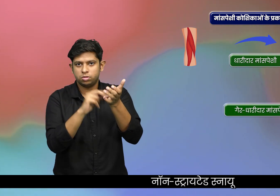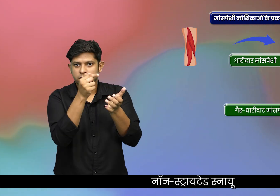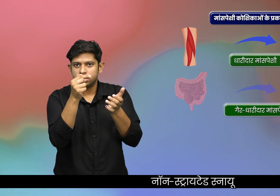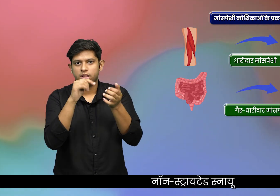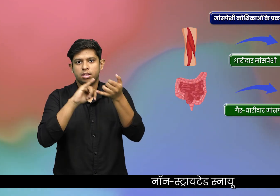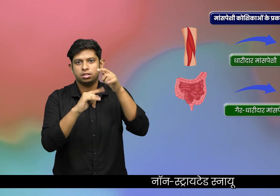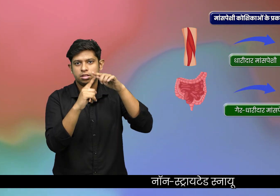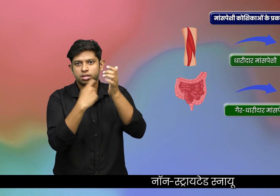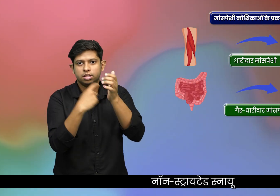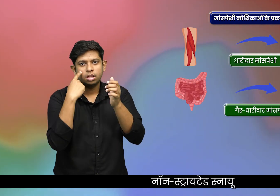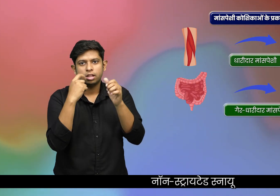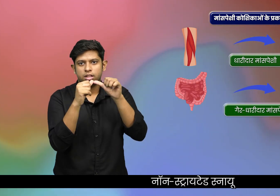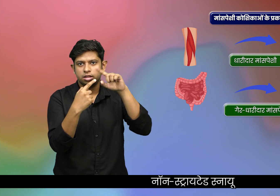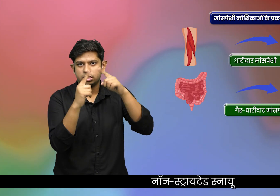नॉन स्टायरेटेड सप्तायू